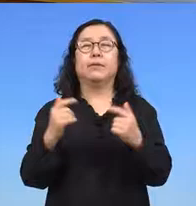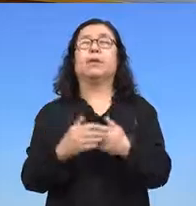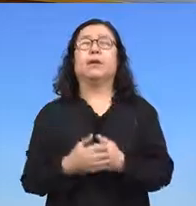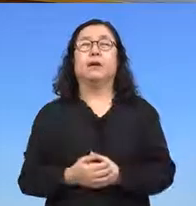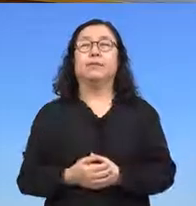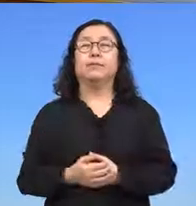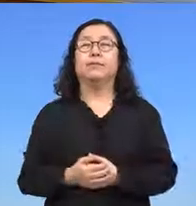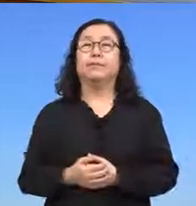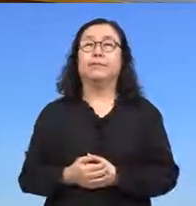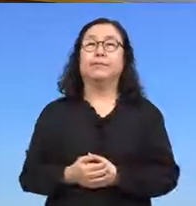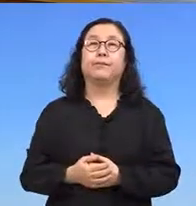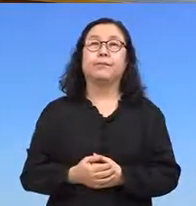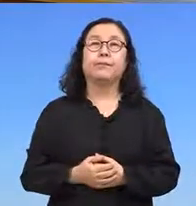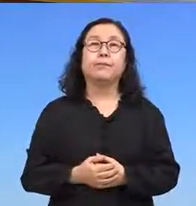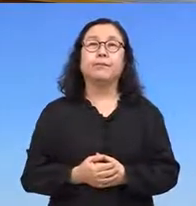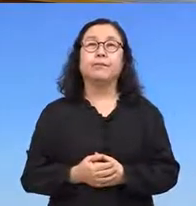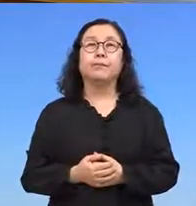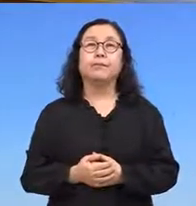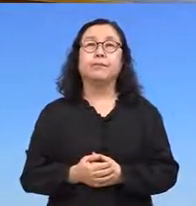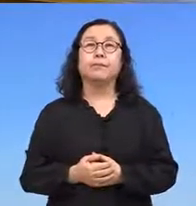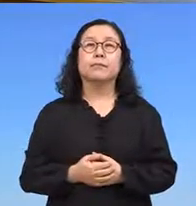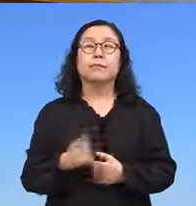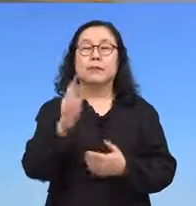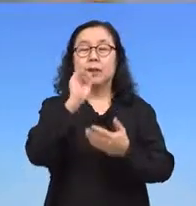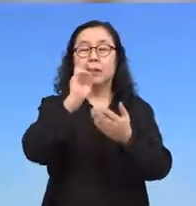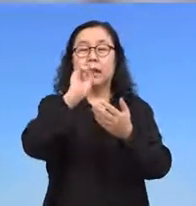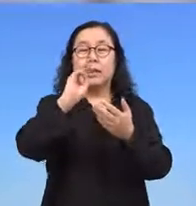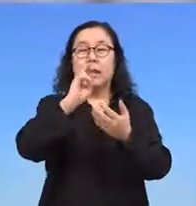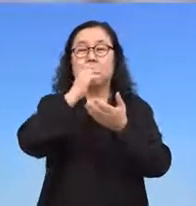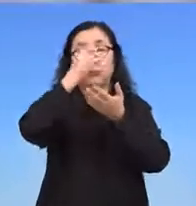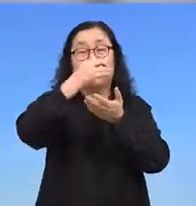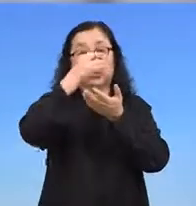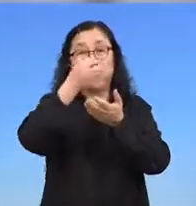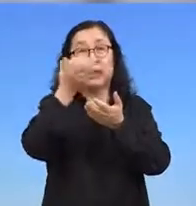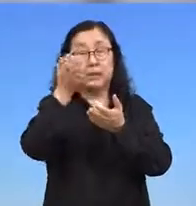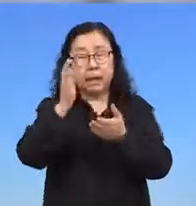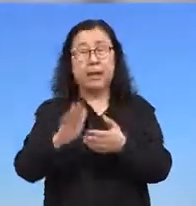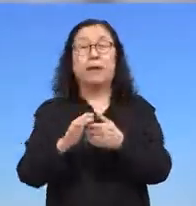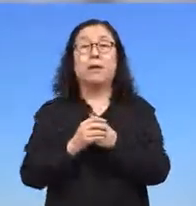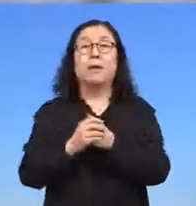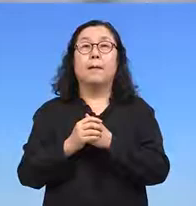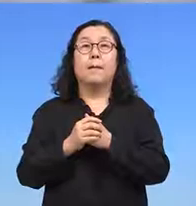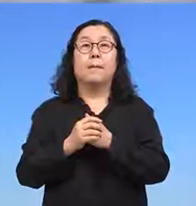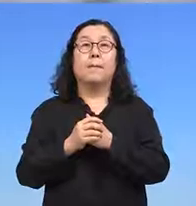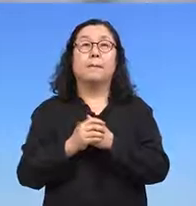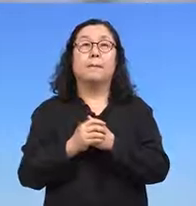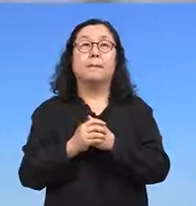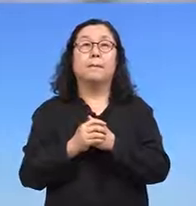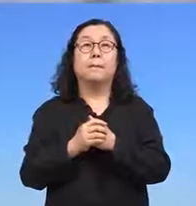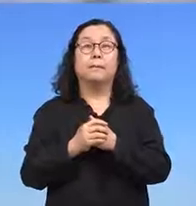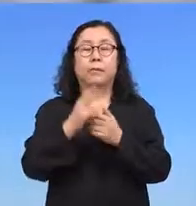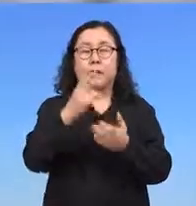아니에요. 지금이야말로, 지금이야말로. 이따가 이 찬양을 부르겠지만요,